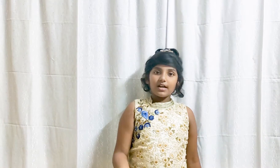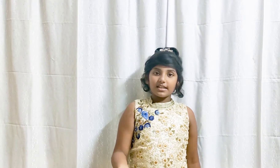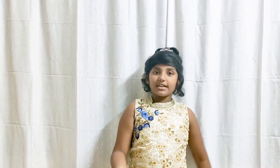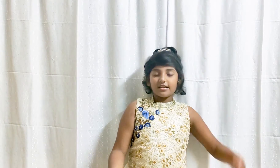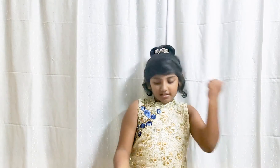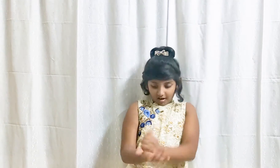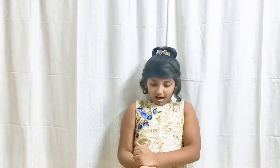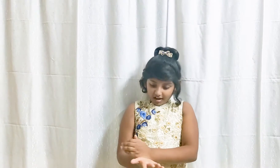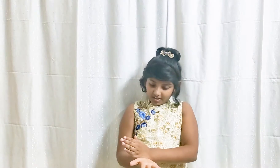உங்களை